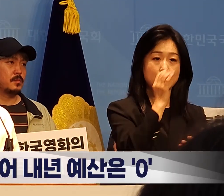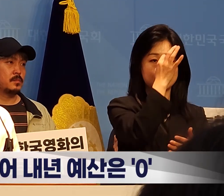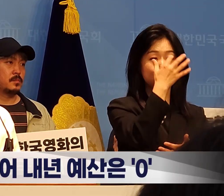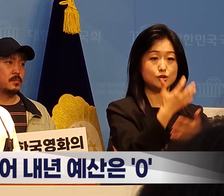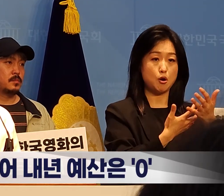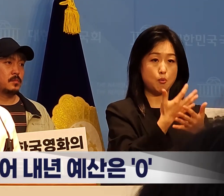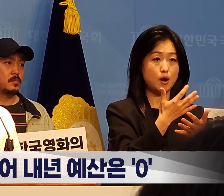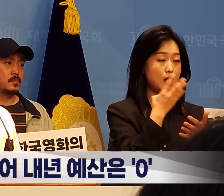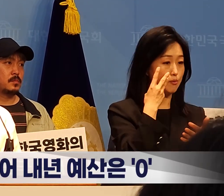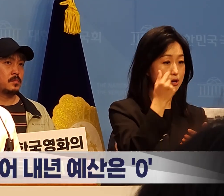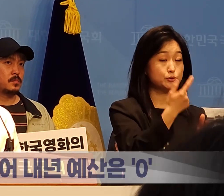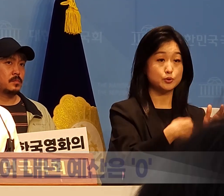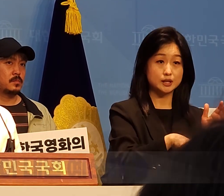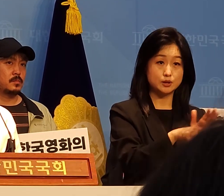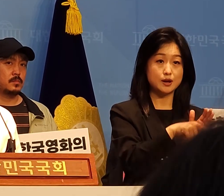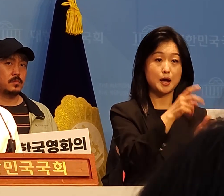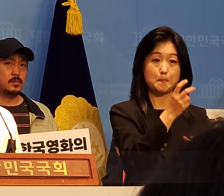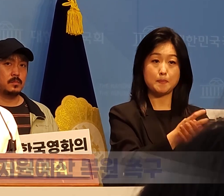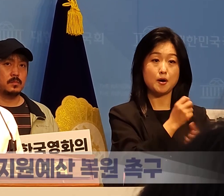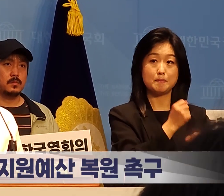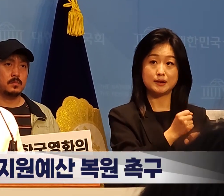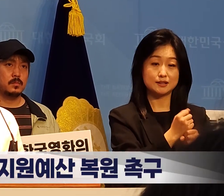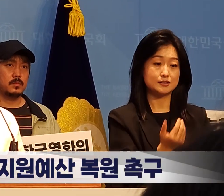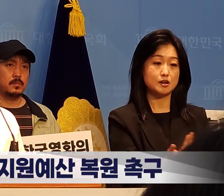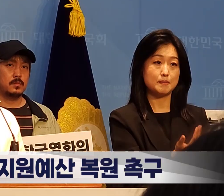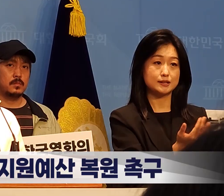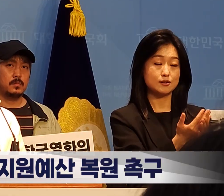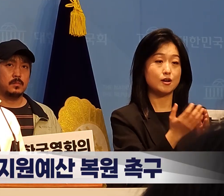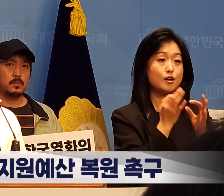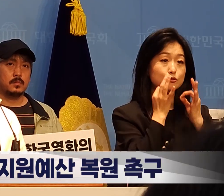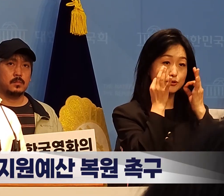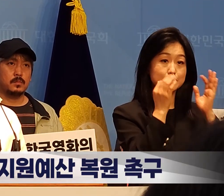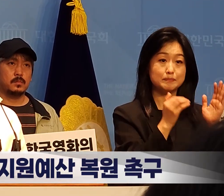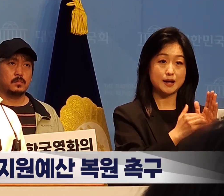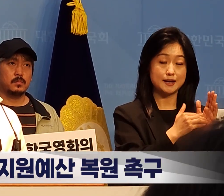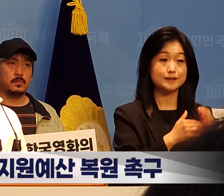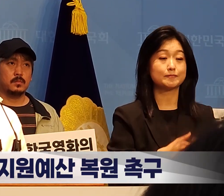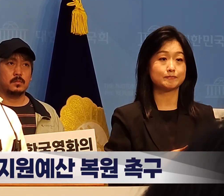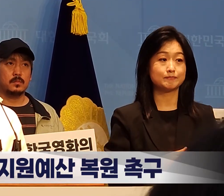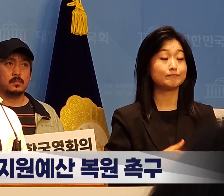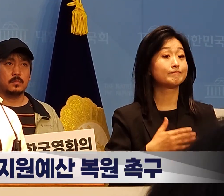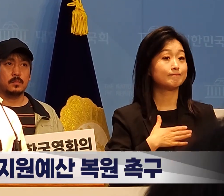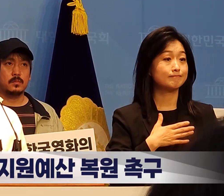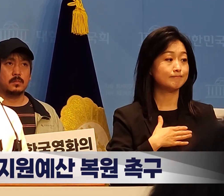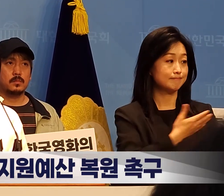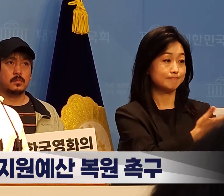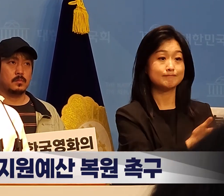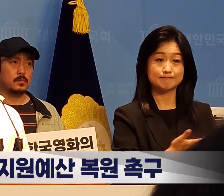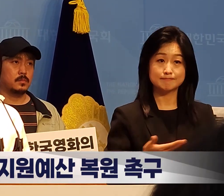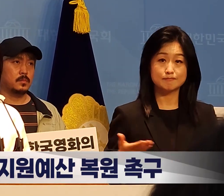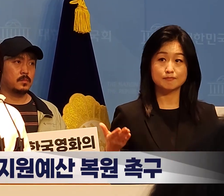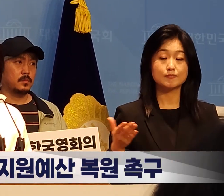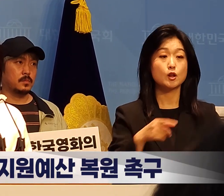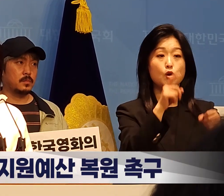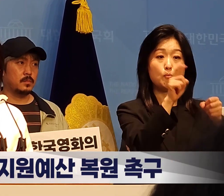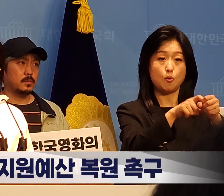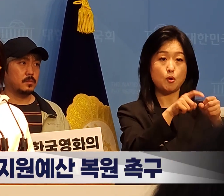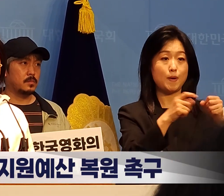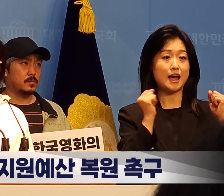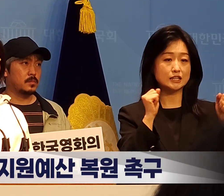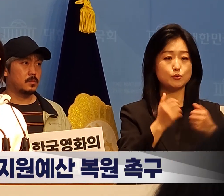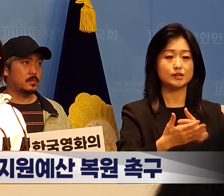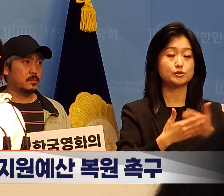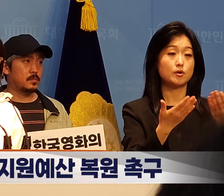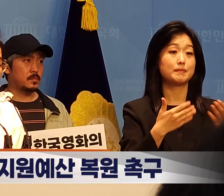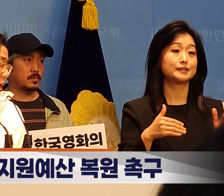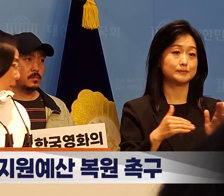내년은 예산 전액이 삭감 이에 독립 영화계 주요 감독들과 영화인들이 나서 국회 소통관에서